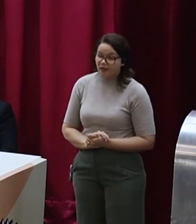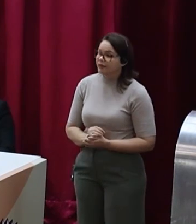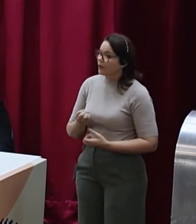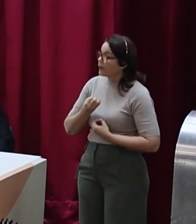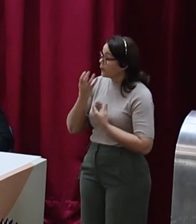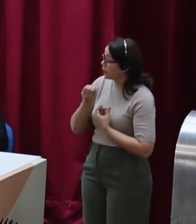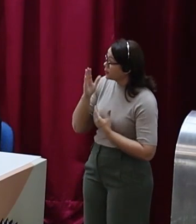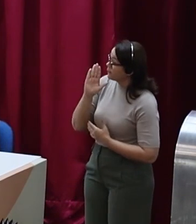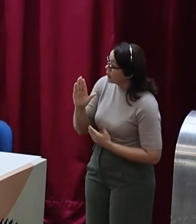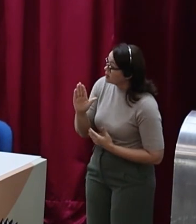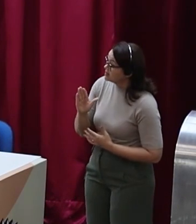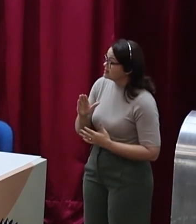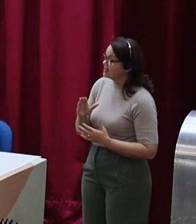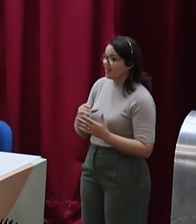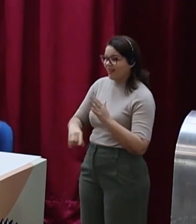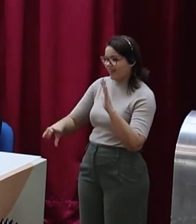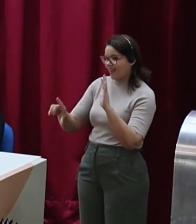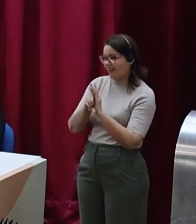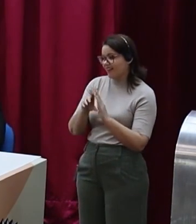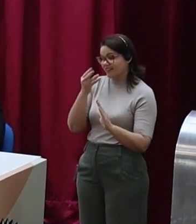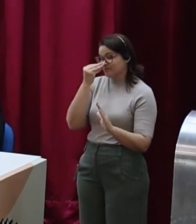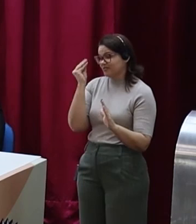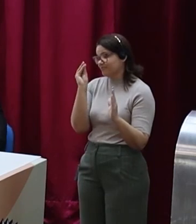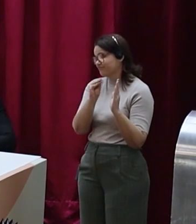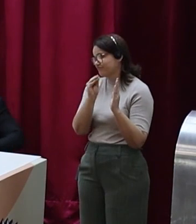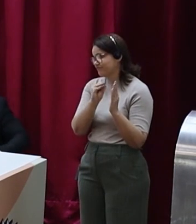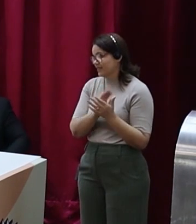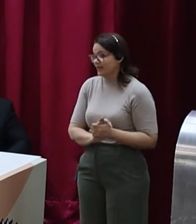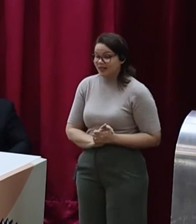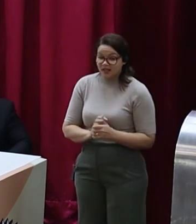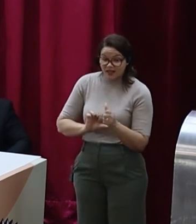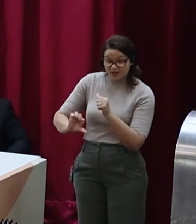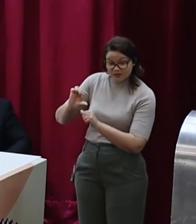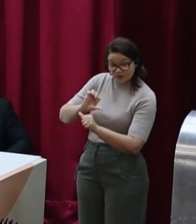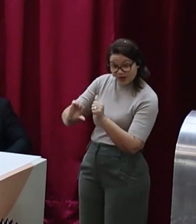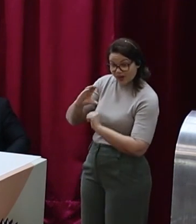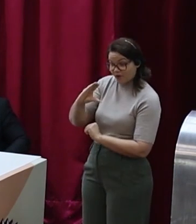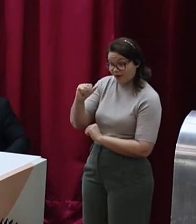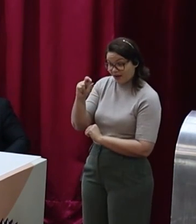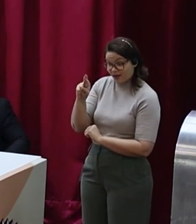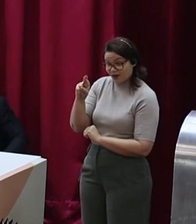mas é a lei que não pega, né? Não se efetiva. Quero trocar com Carolina